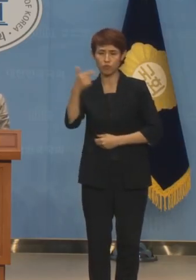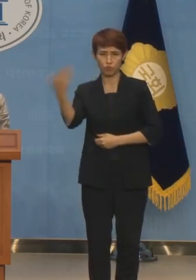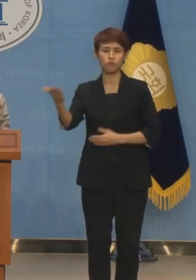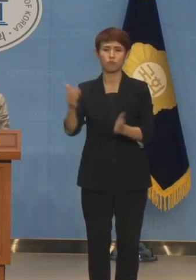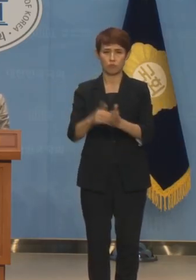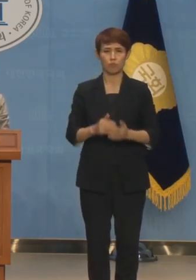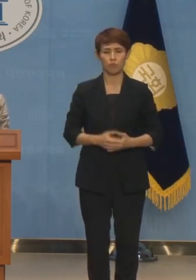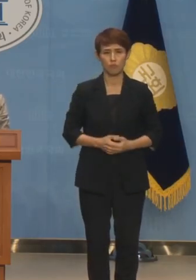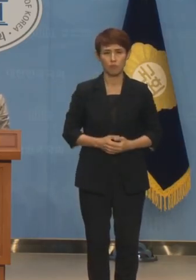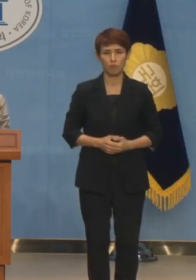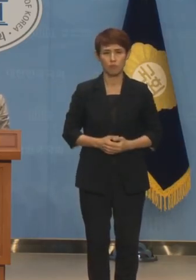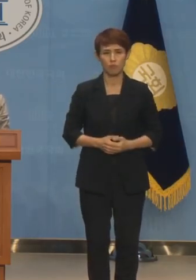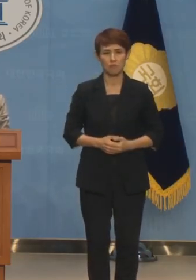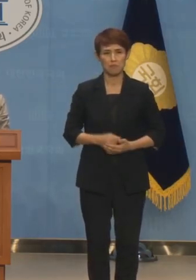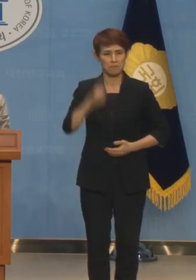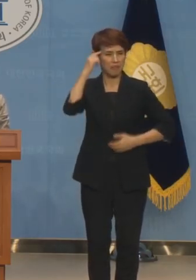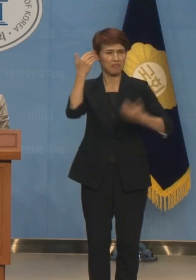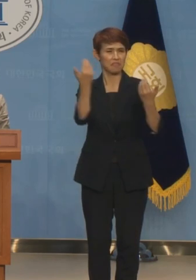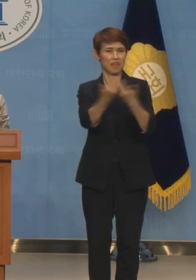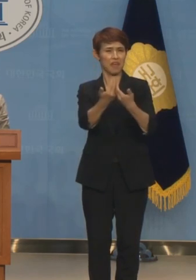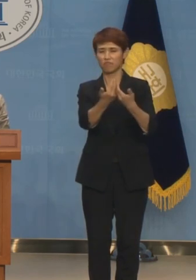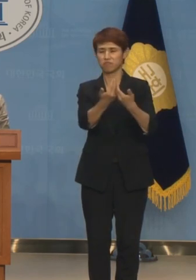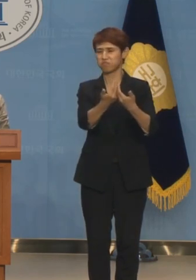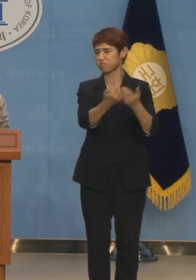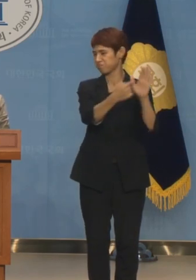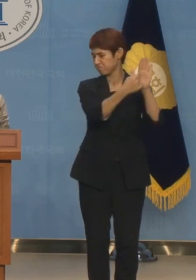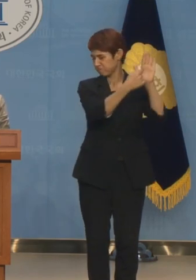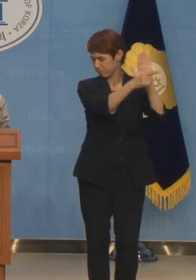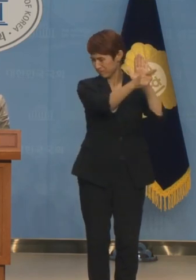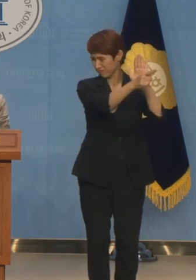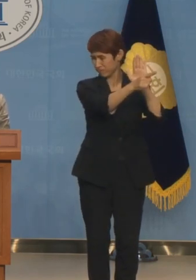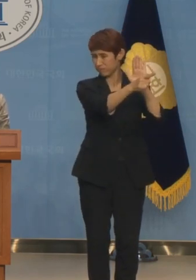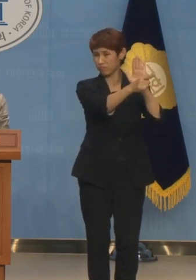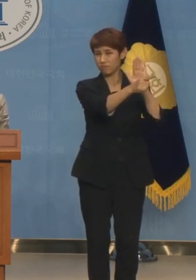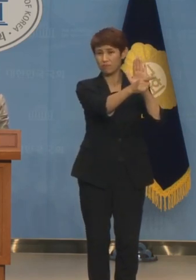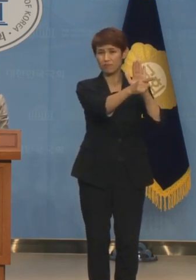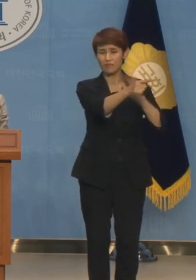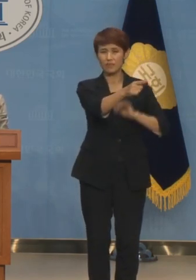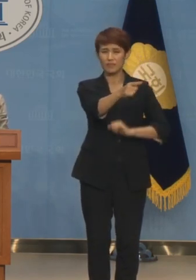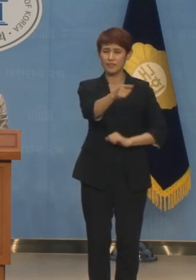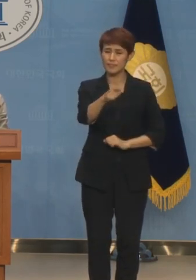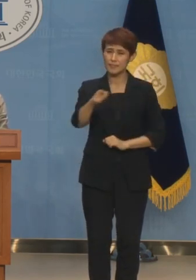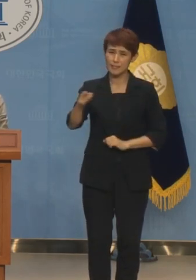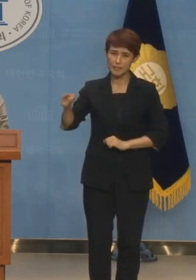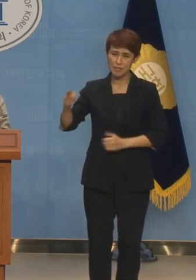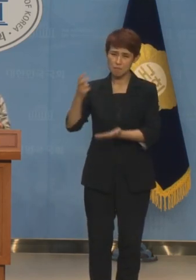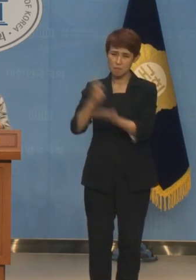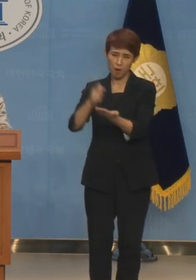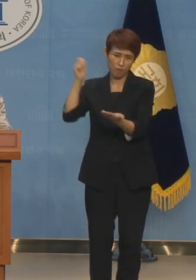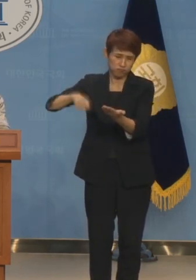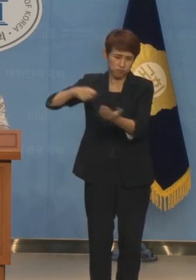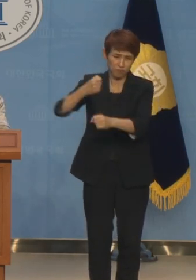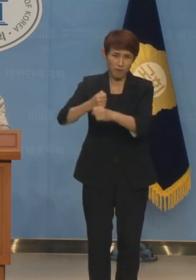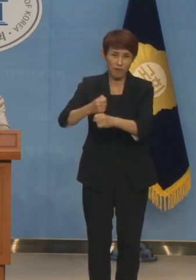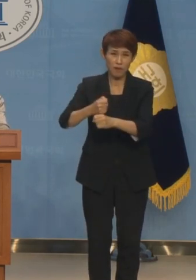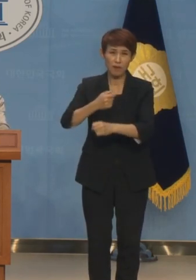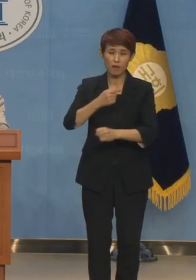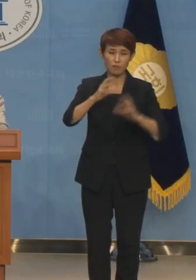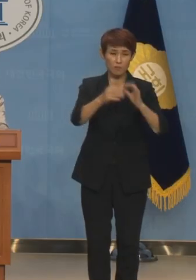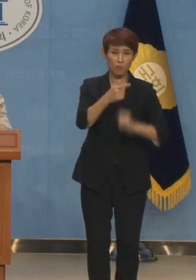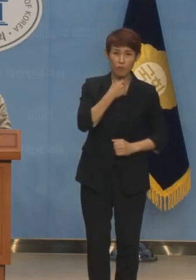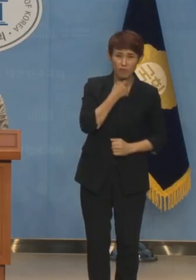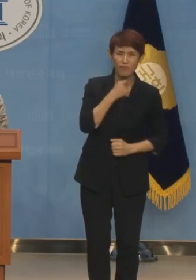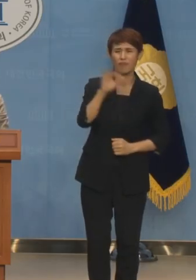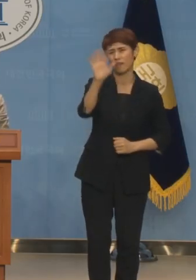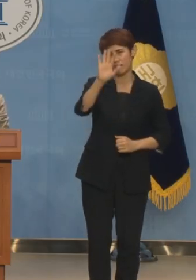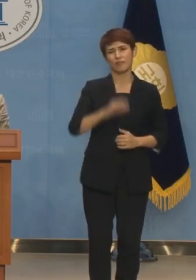지금처럼 반대 의견 따위는 듣지 않겠다는 식의 일방적 입법 법주는 아닐 것입니다.